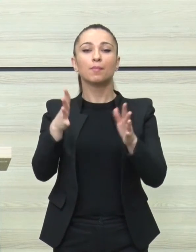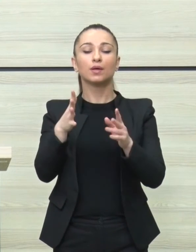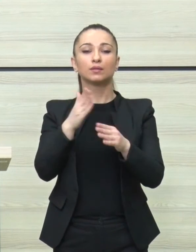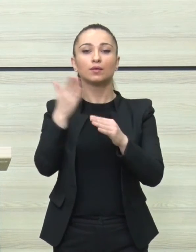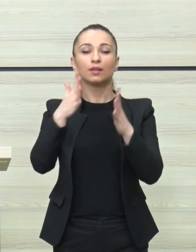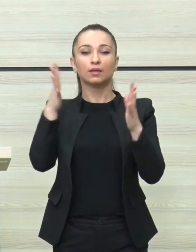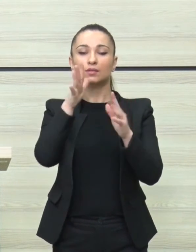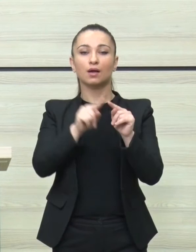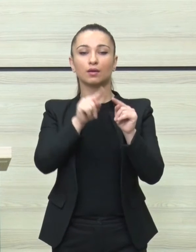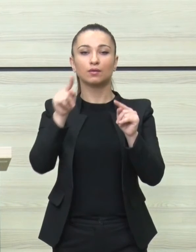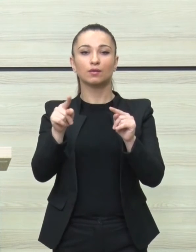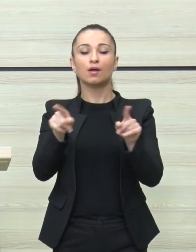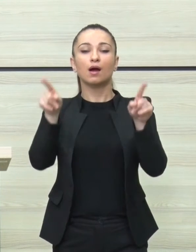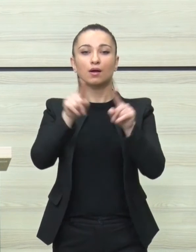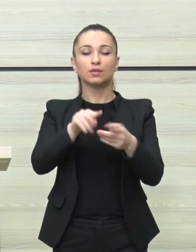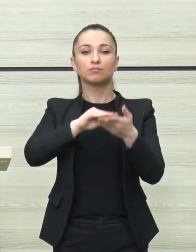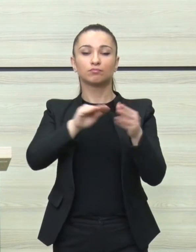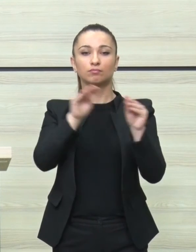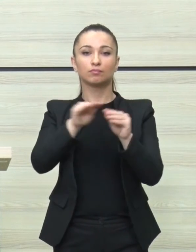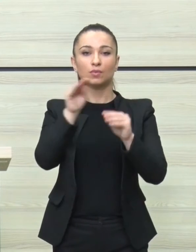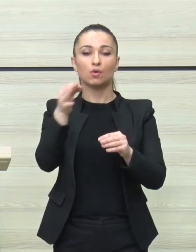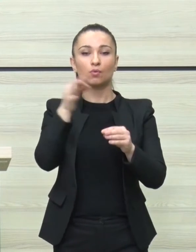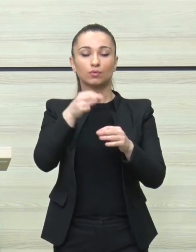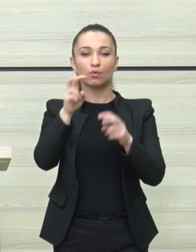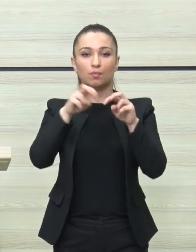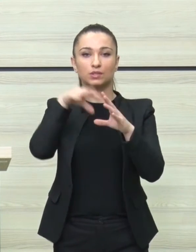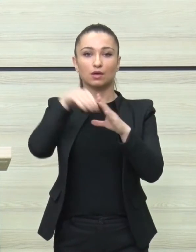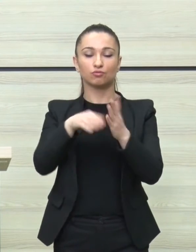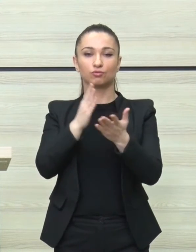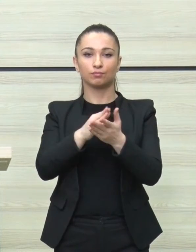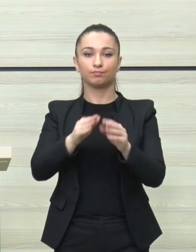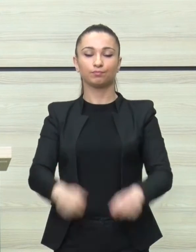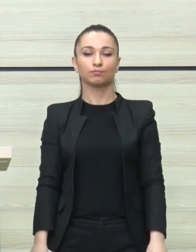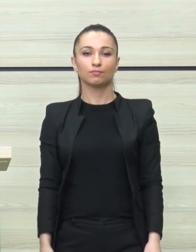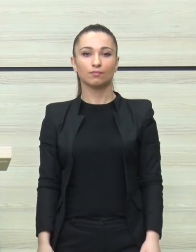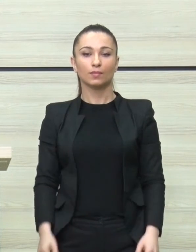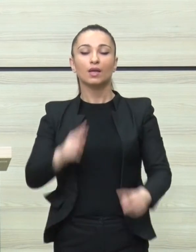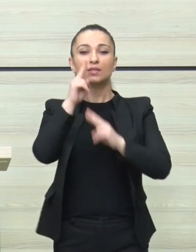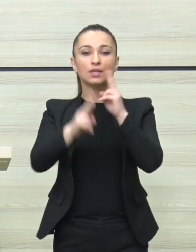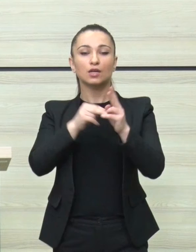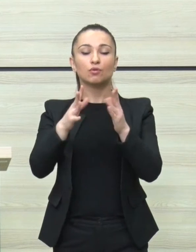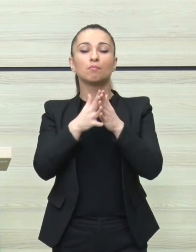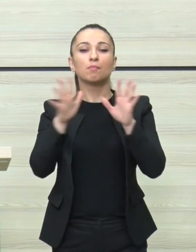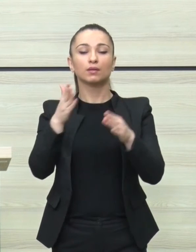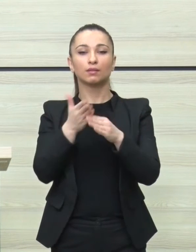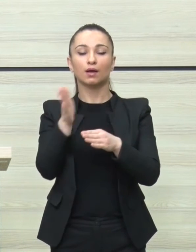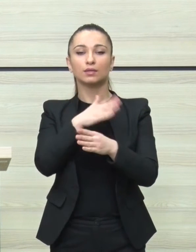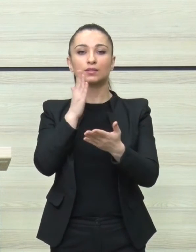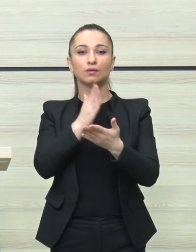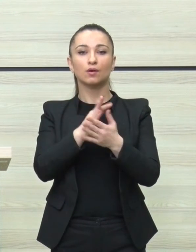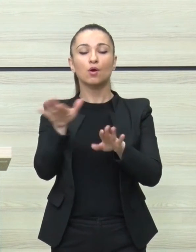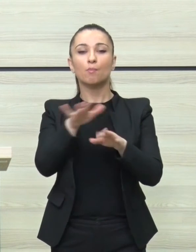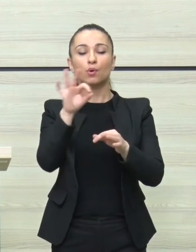უმეტესობა დღის განმავლობაში ასევე იწერებოდა საუბნო საარჩევნო კომისიებში. საჩივრების უმეტესი ნაწილი